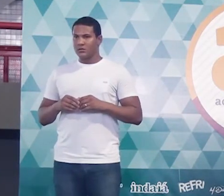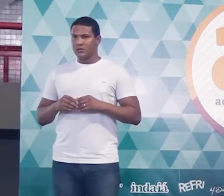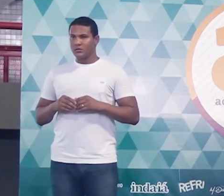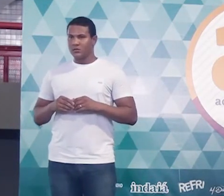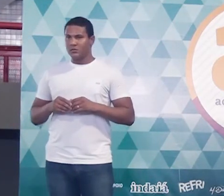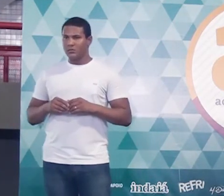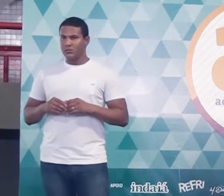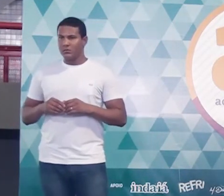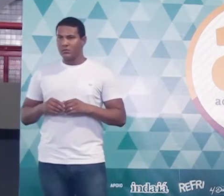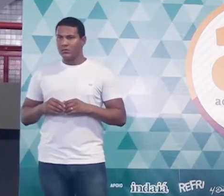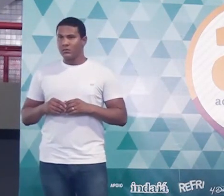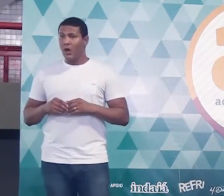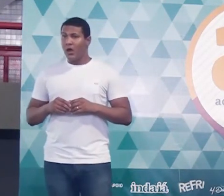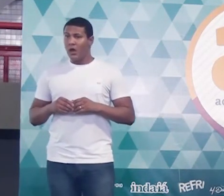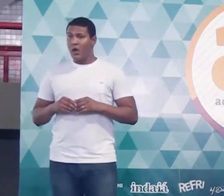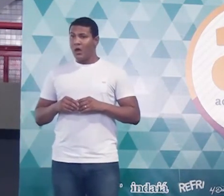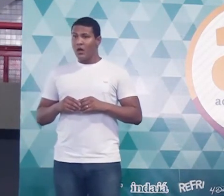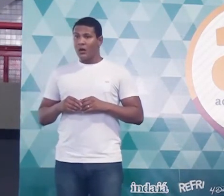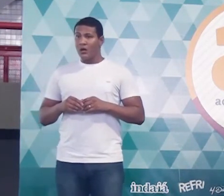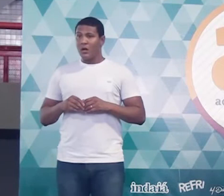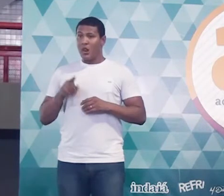vidro fumê, absorve mais calor.